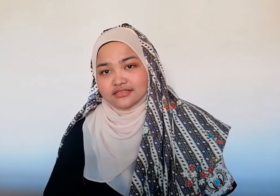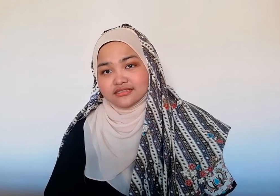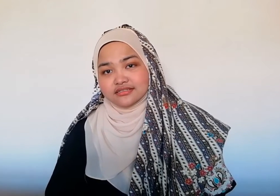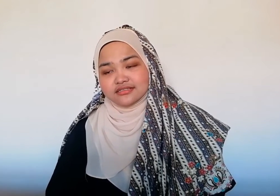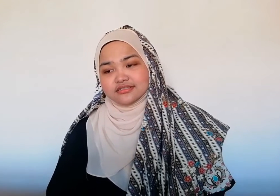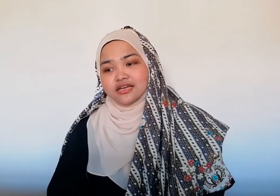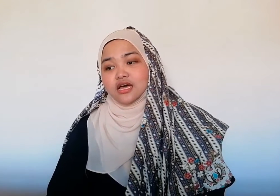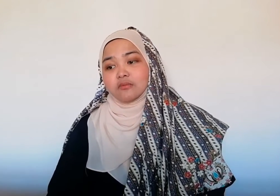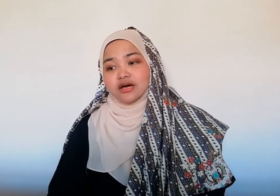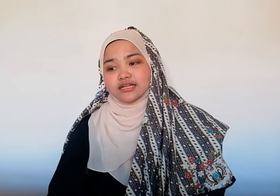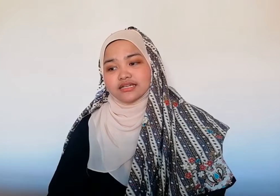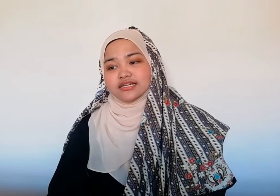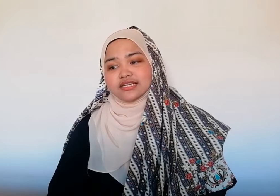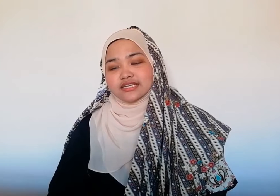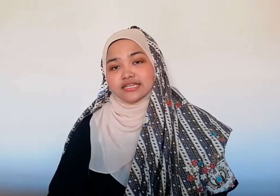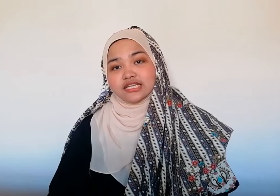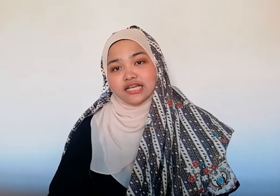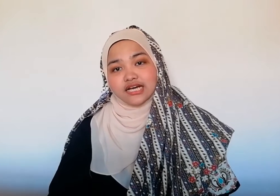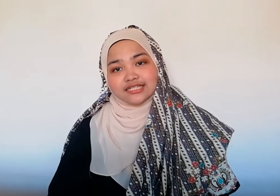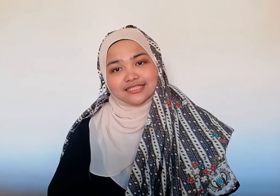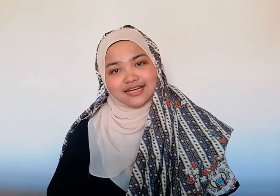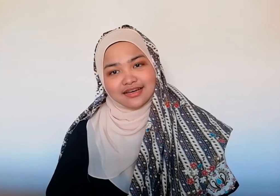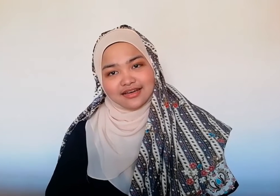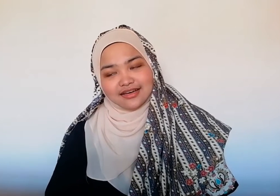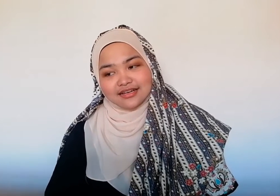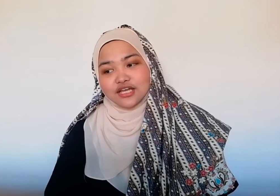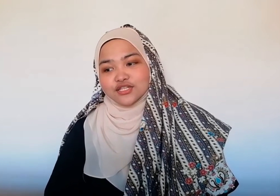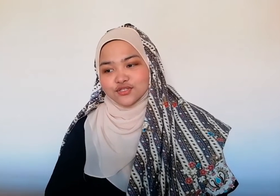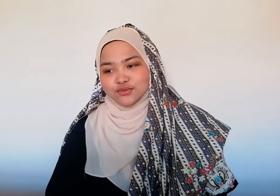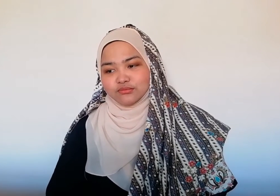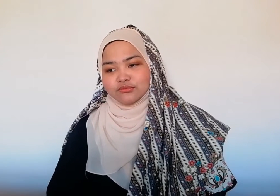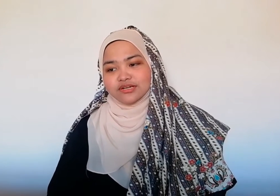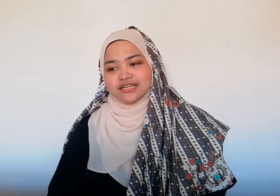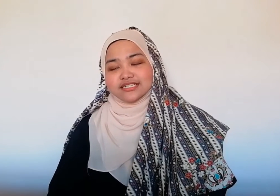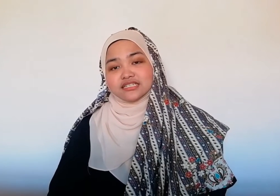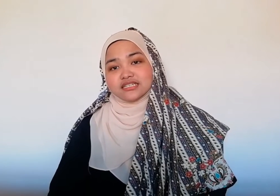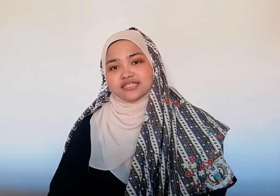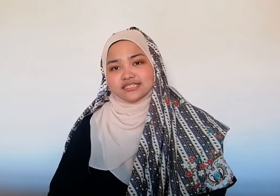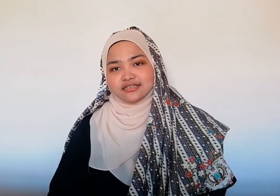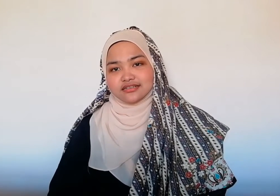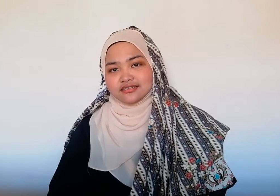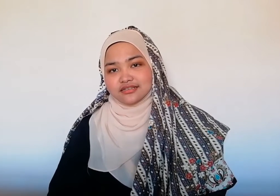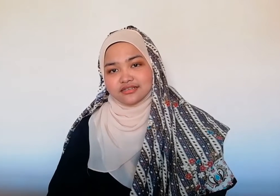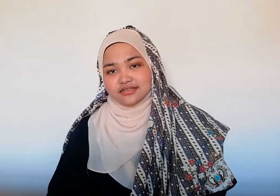durjana, maka hilanglah sumber